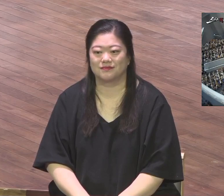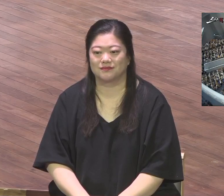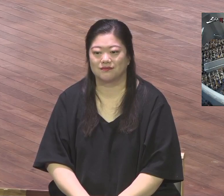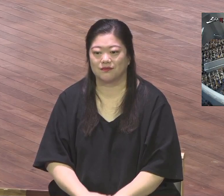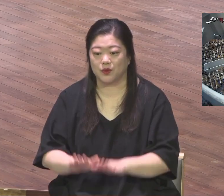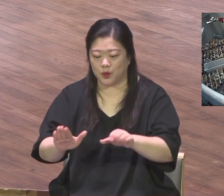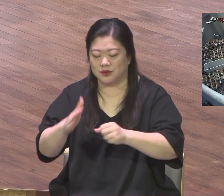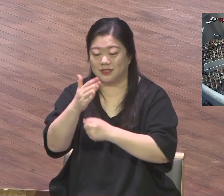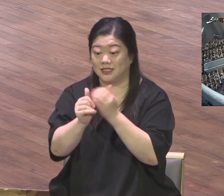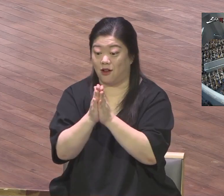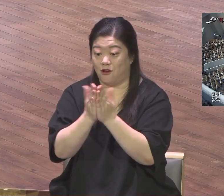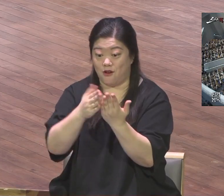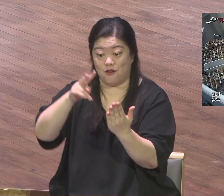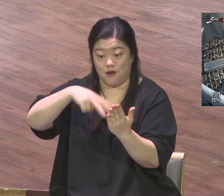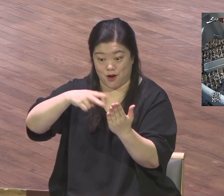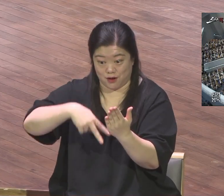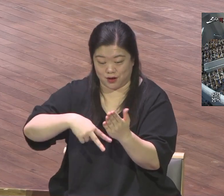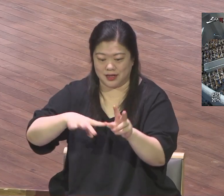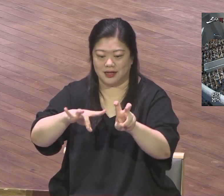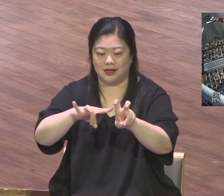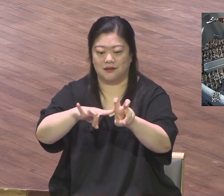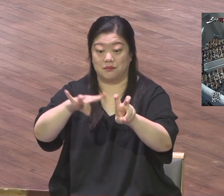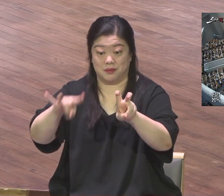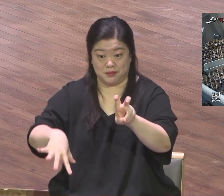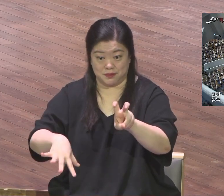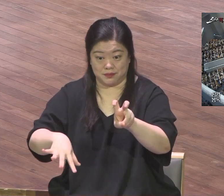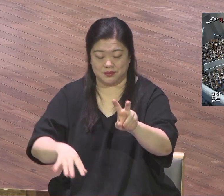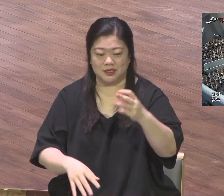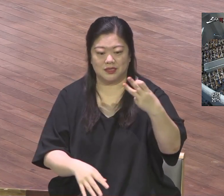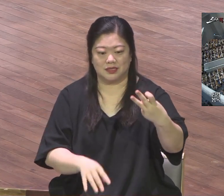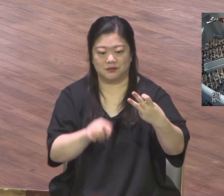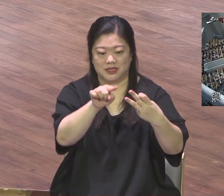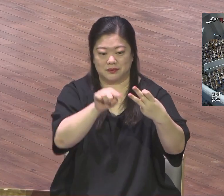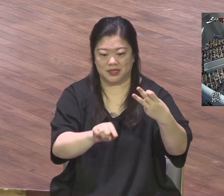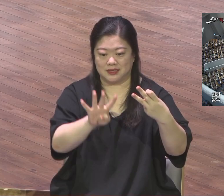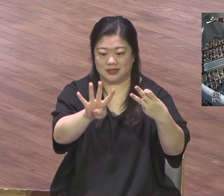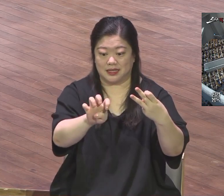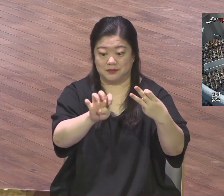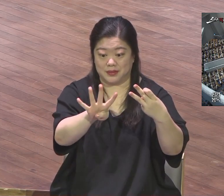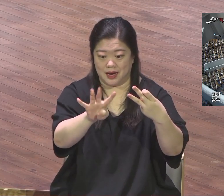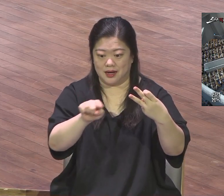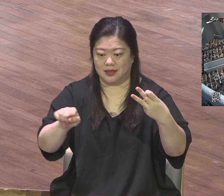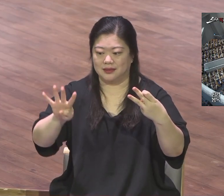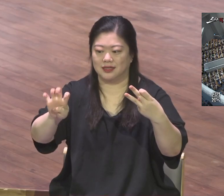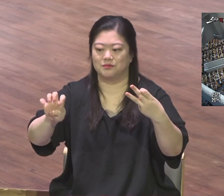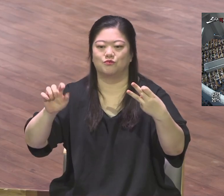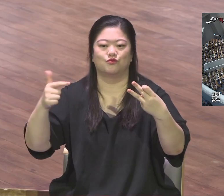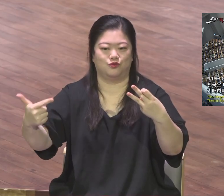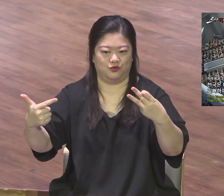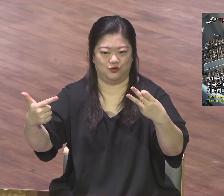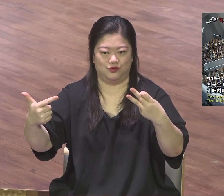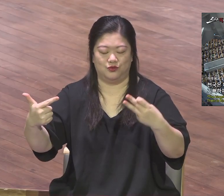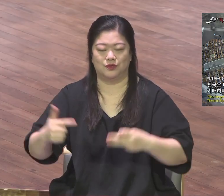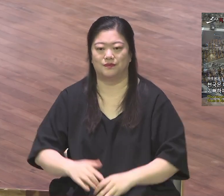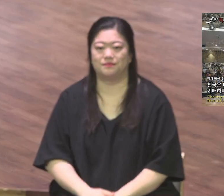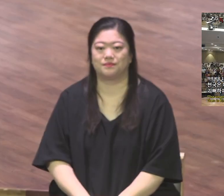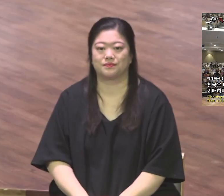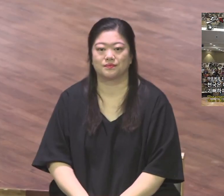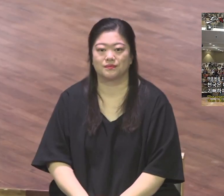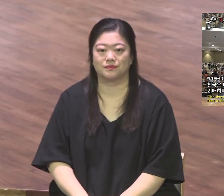오늘 은혜 받고 성취될 하나님의 말씀은 마태복음 13장 44절에서 46절까지의